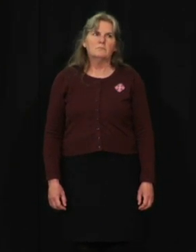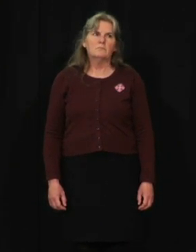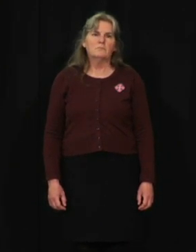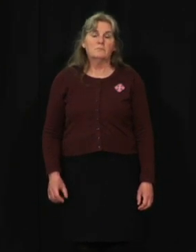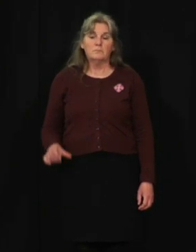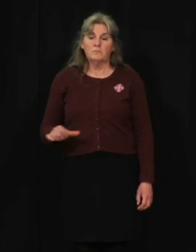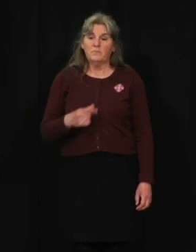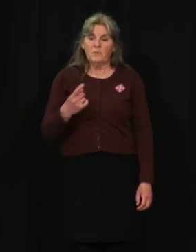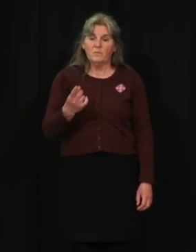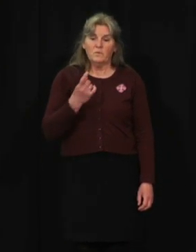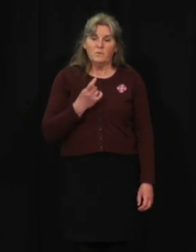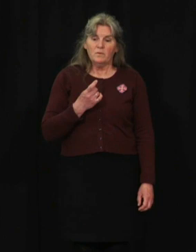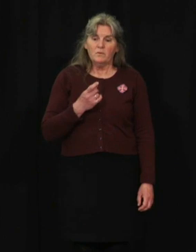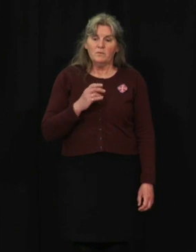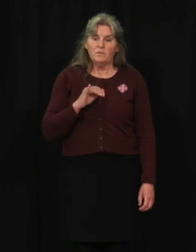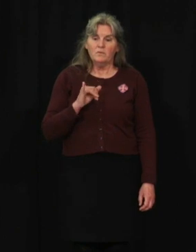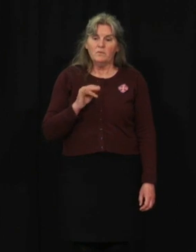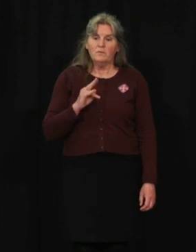As-tu une autre question, Julien?